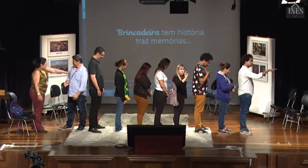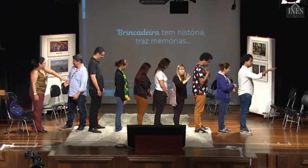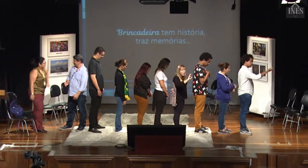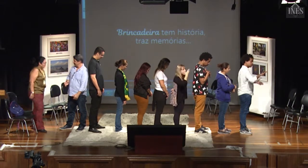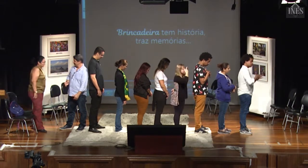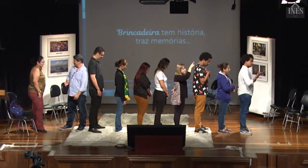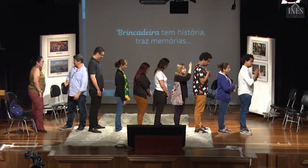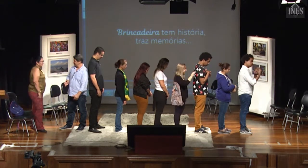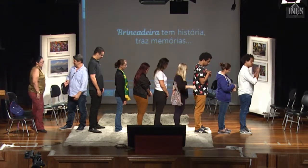Vamos, Vanessa.